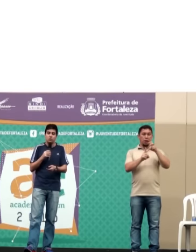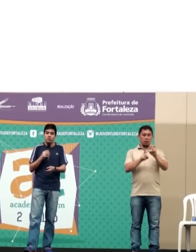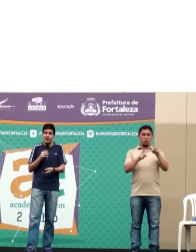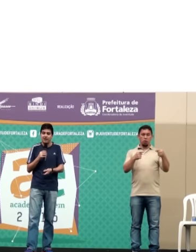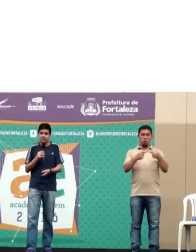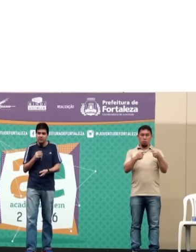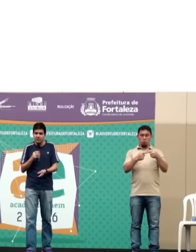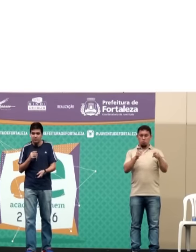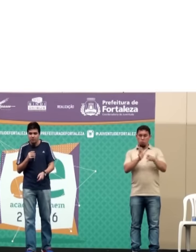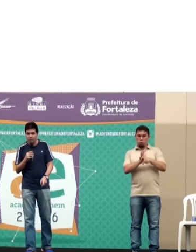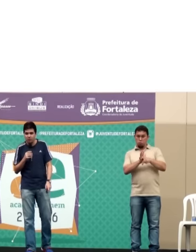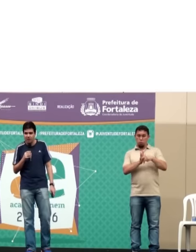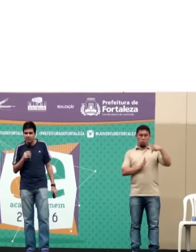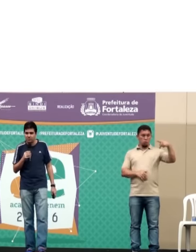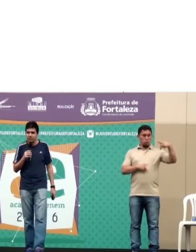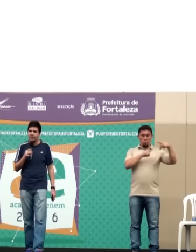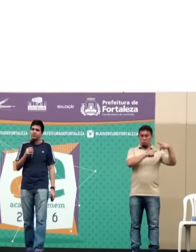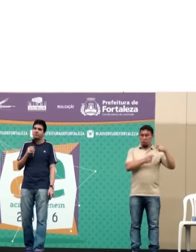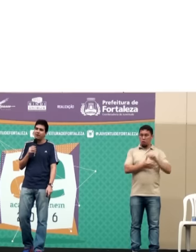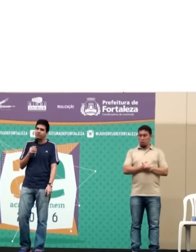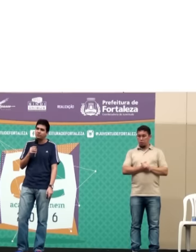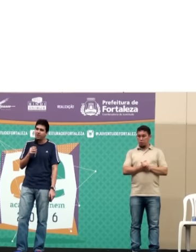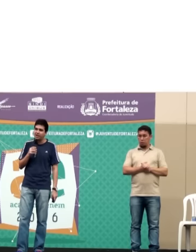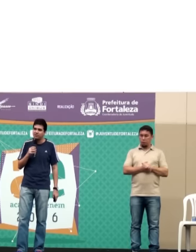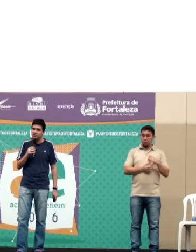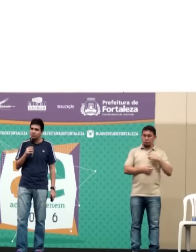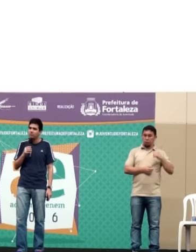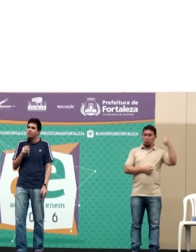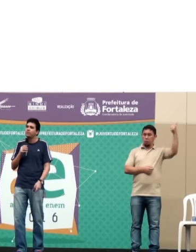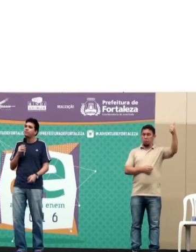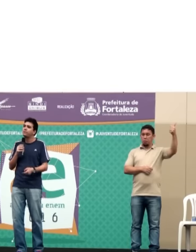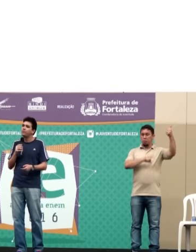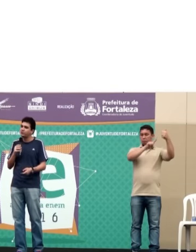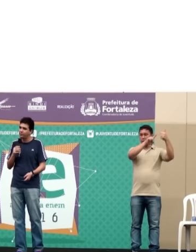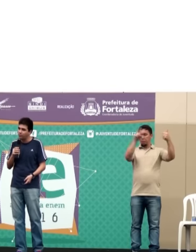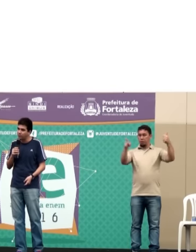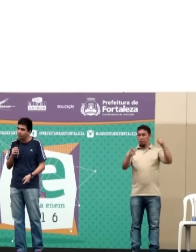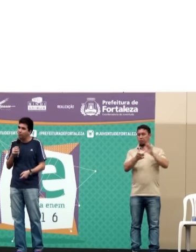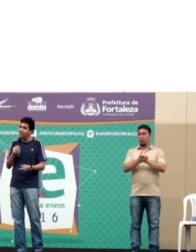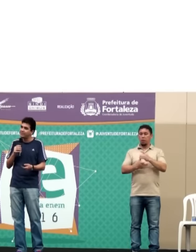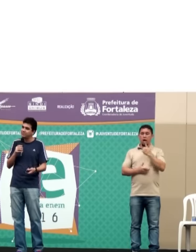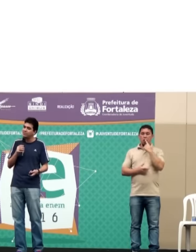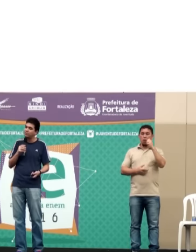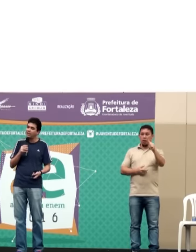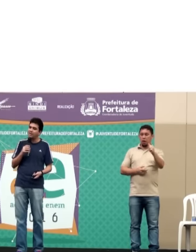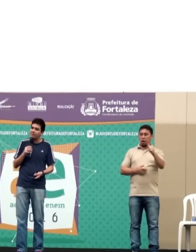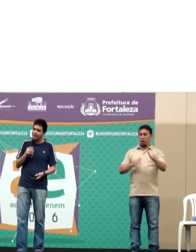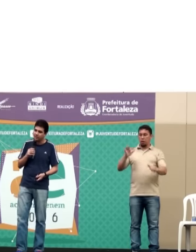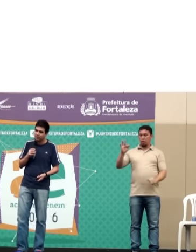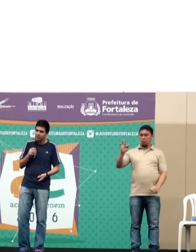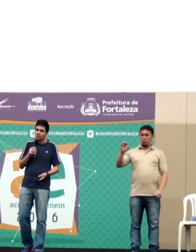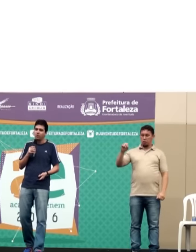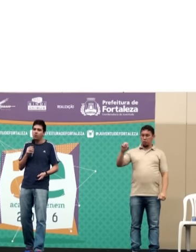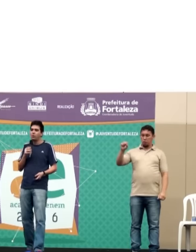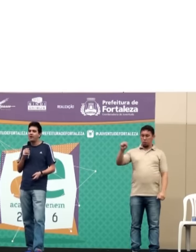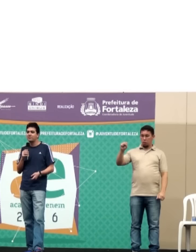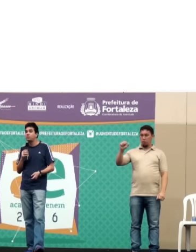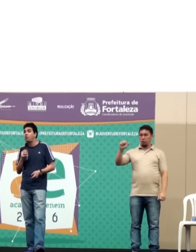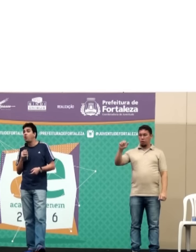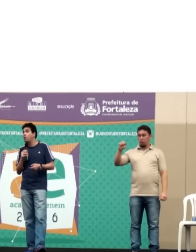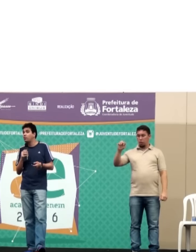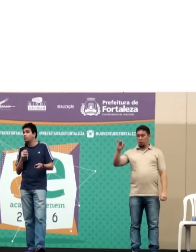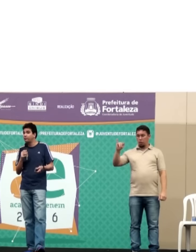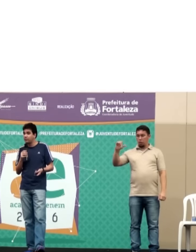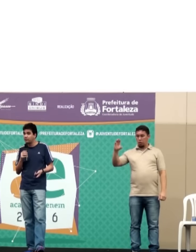5. O H3PO4 é chamado de ácido fosfórico, obedecendo lá a tabela,